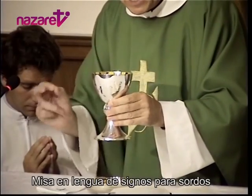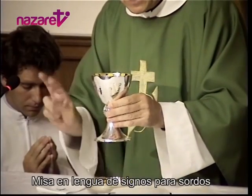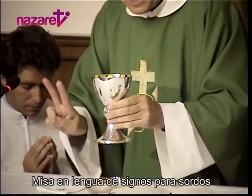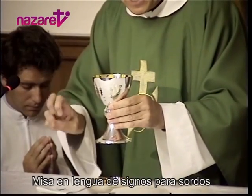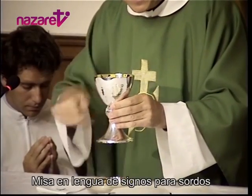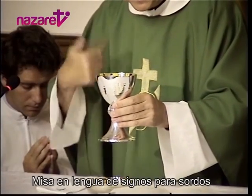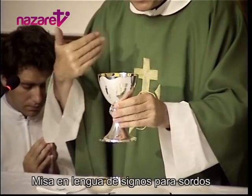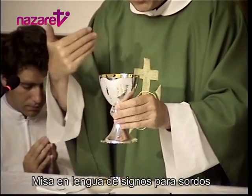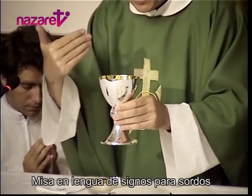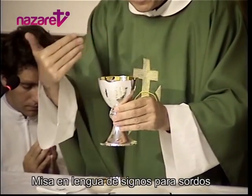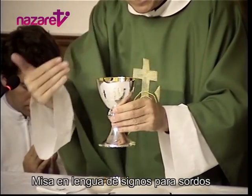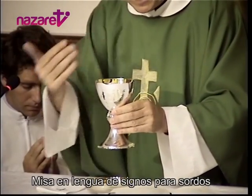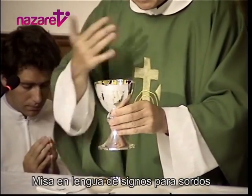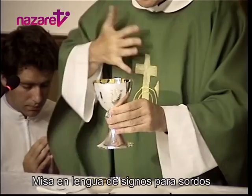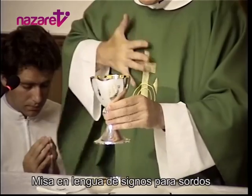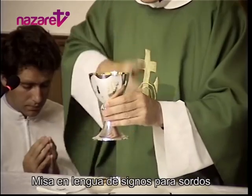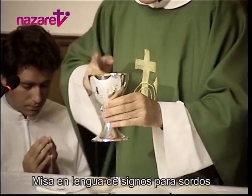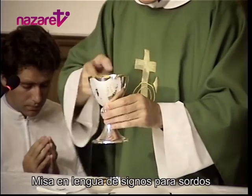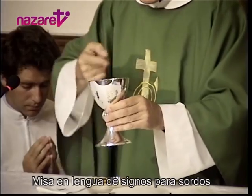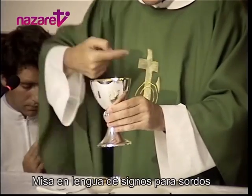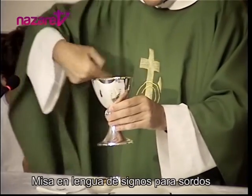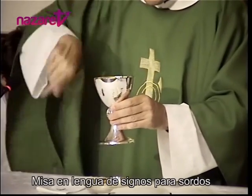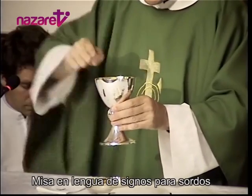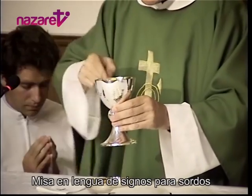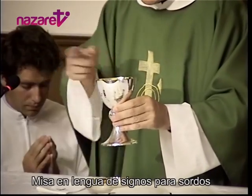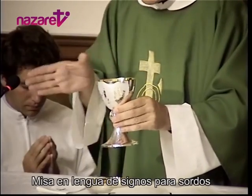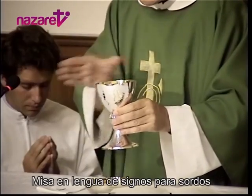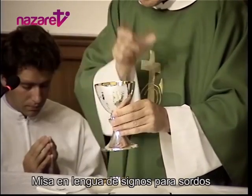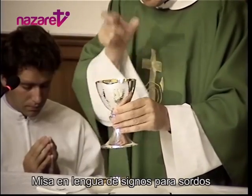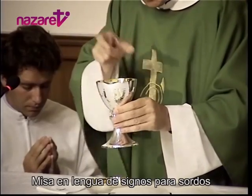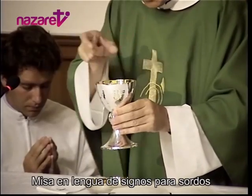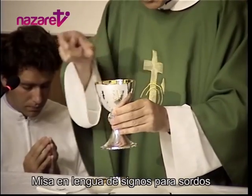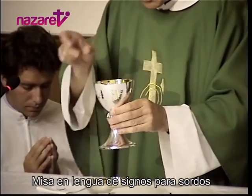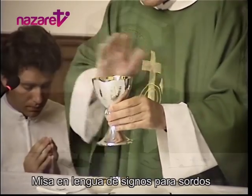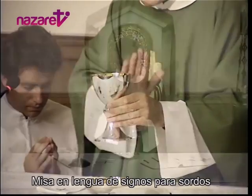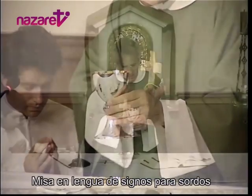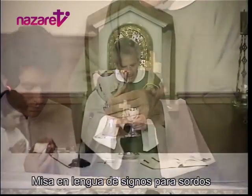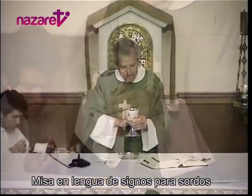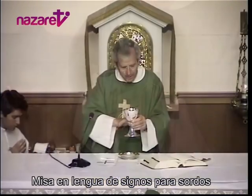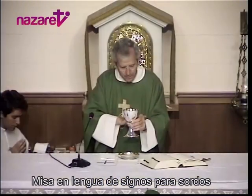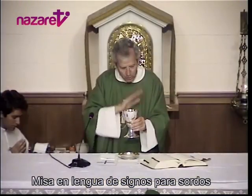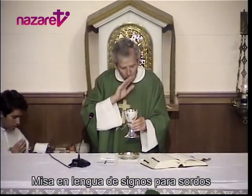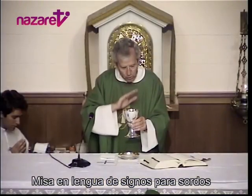de la alianza nueva y eterna, que será derramada por vosotros y por muchos para el perdón de los